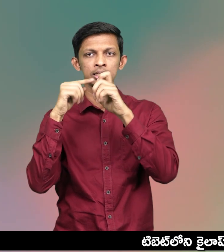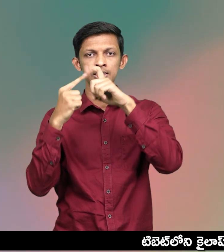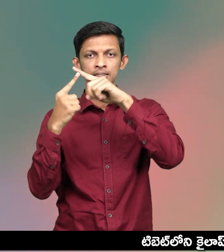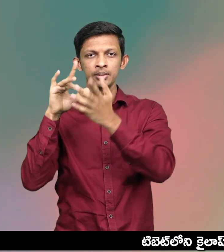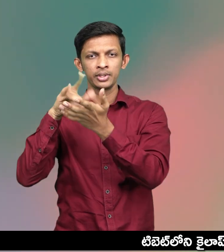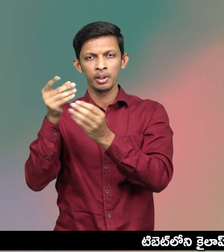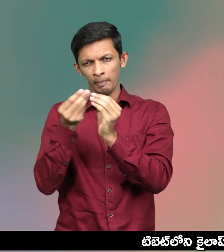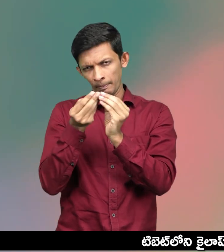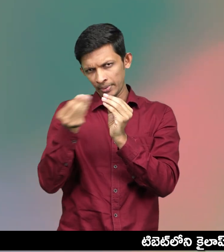దగ్గర.